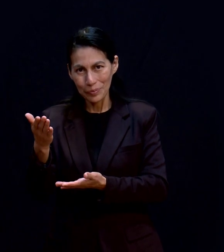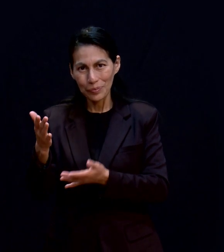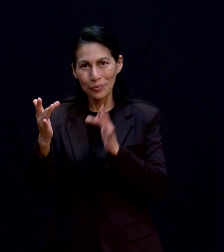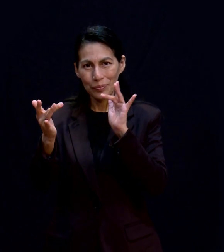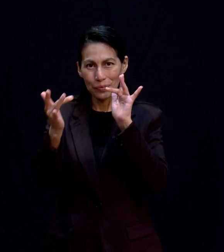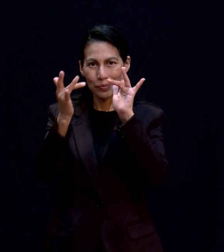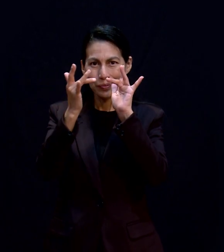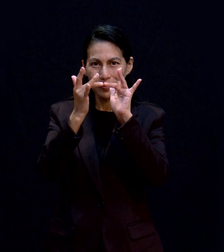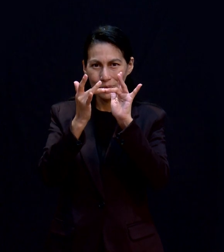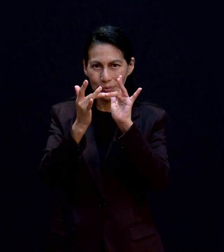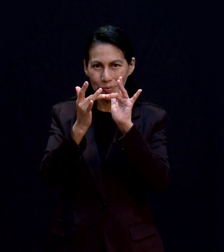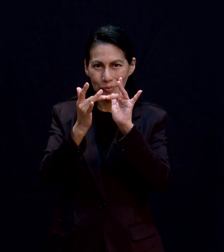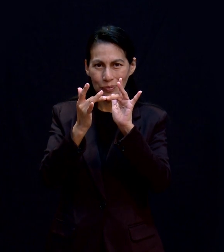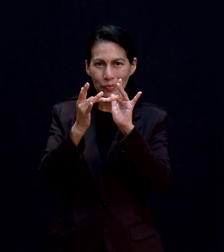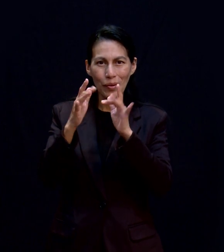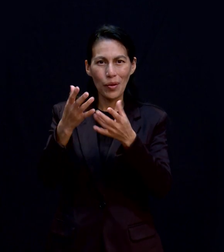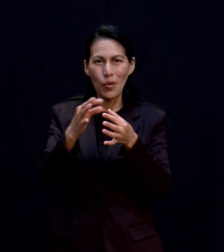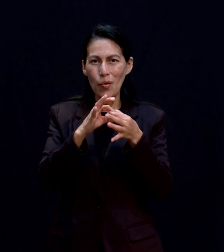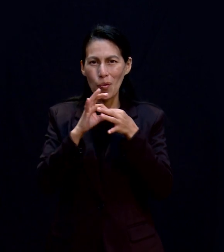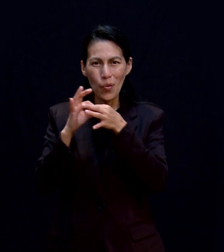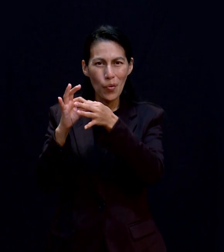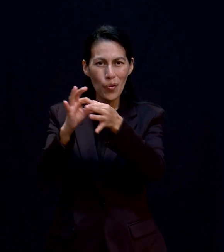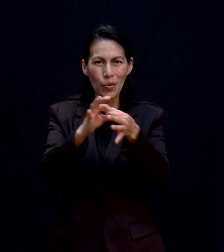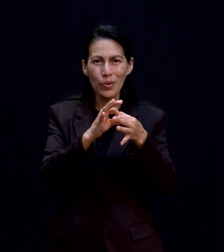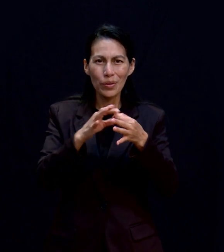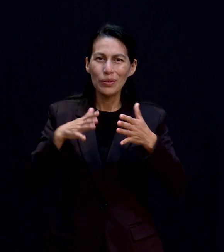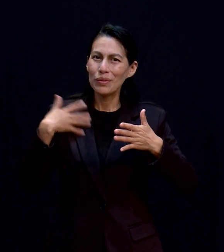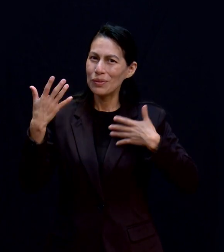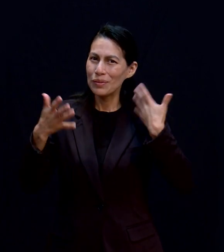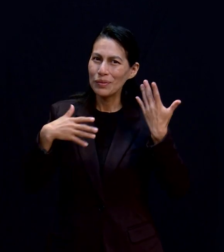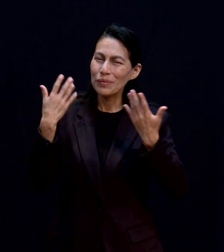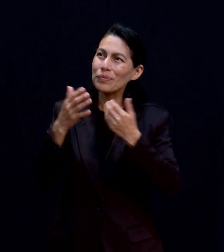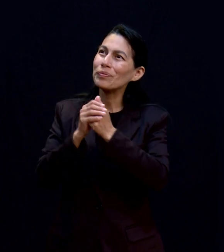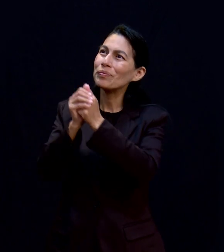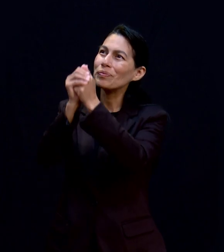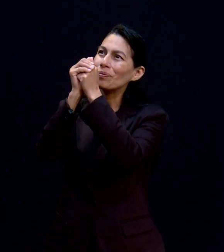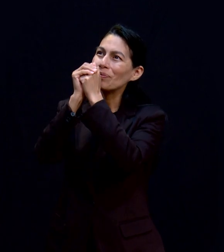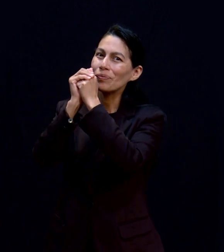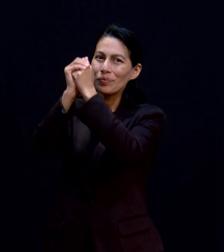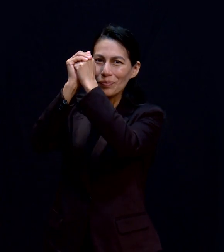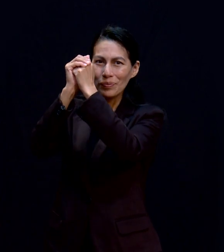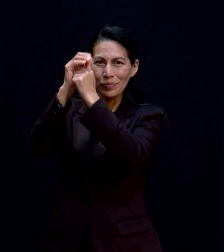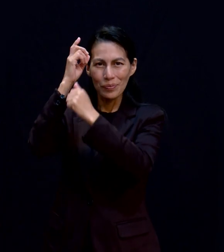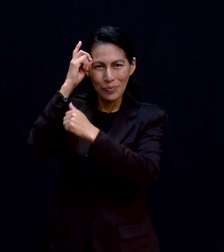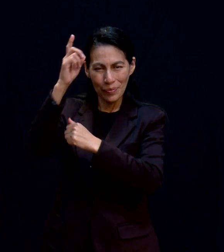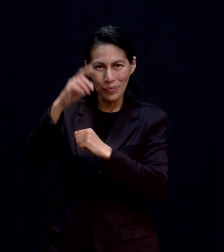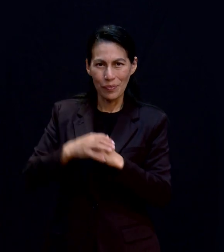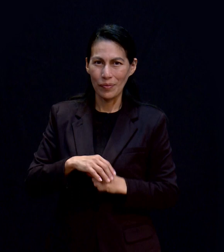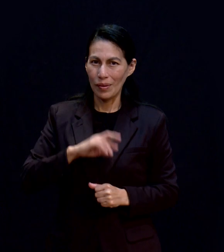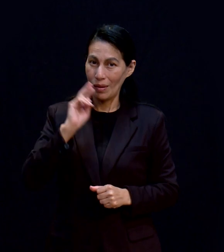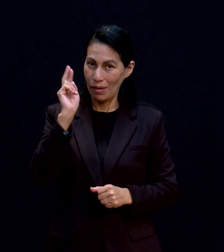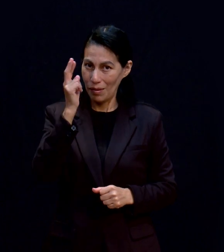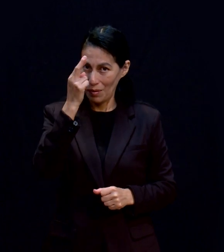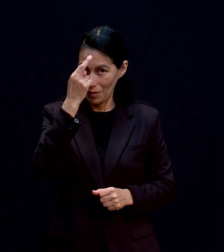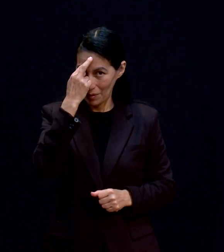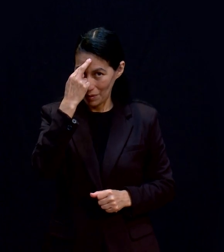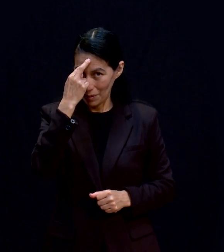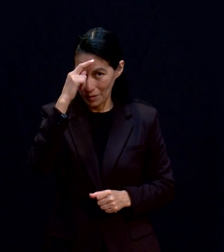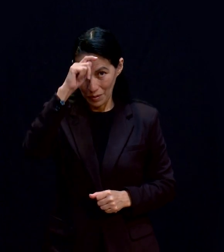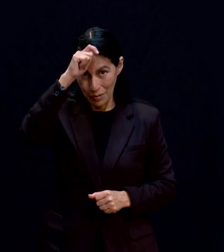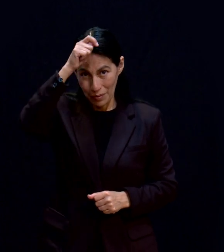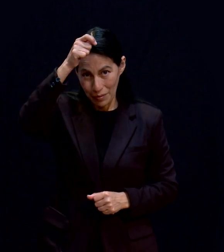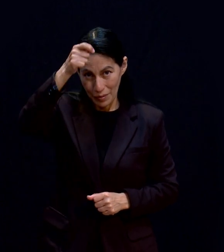por estar un momento con nosotros disfrutando y alabando el nombre de dios recuerden